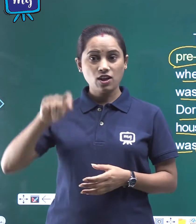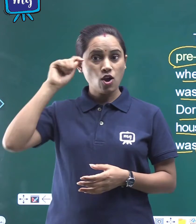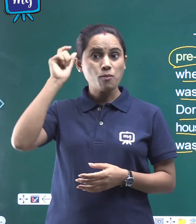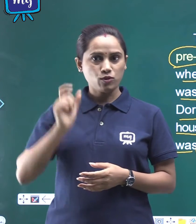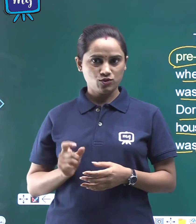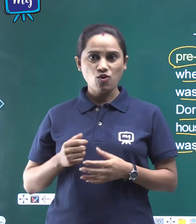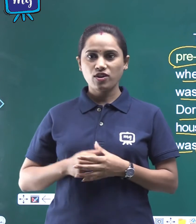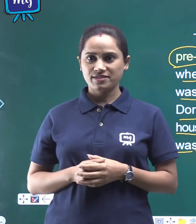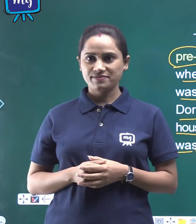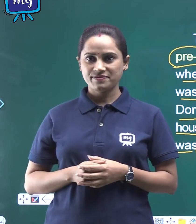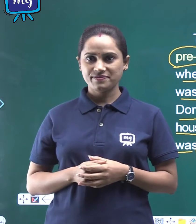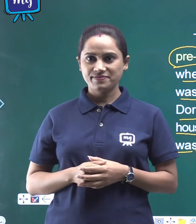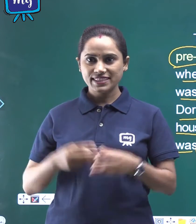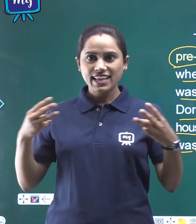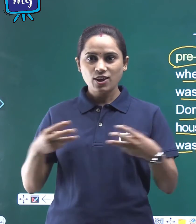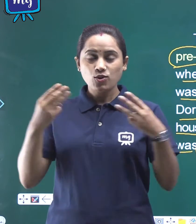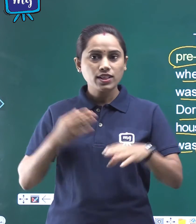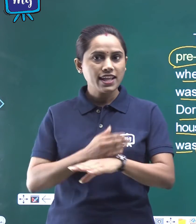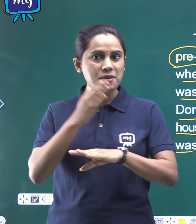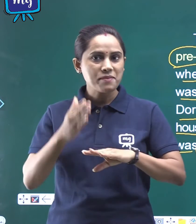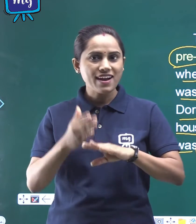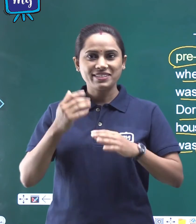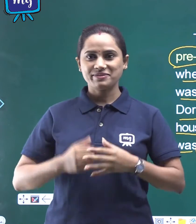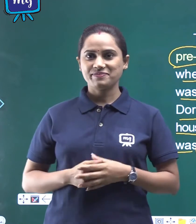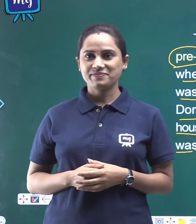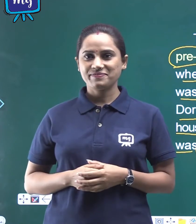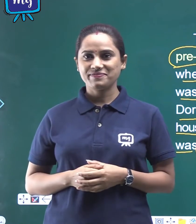पोस्ट वॉर युद्ध के बाद,